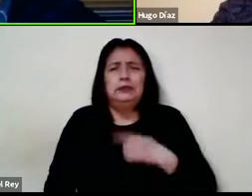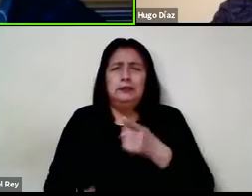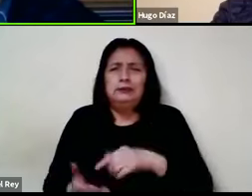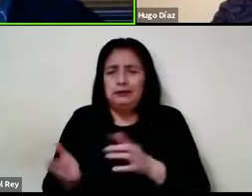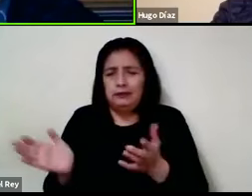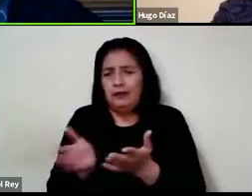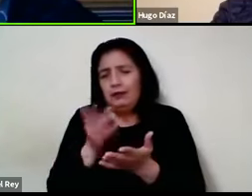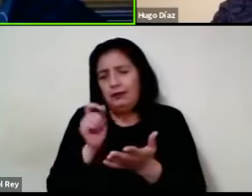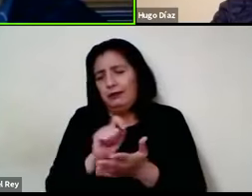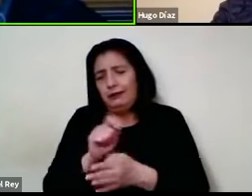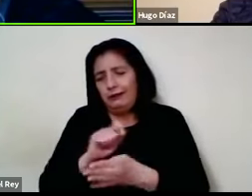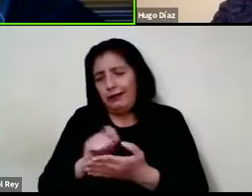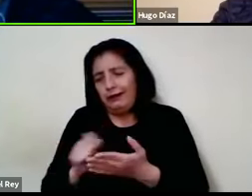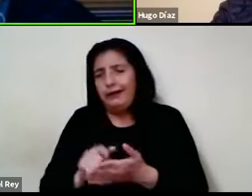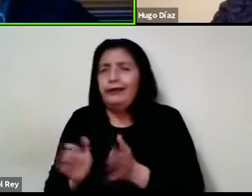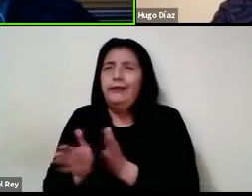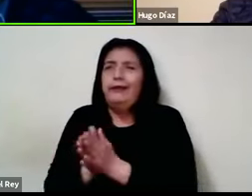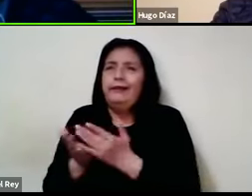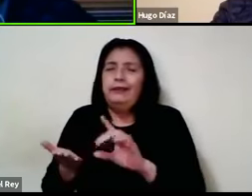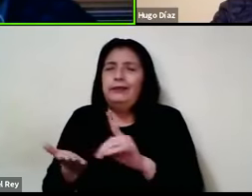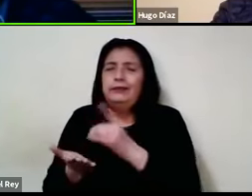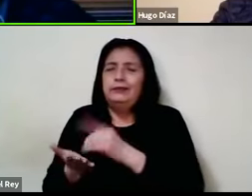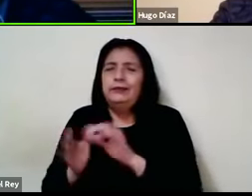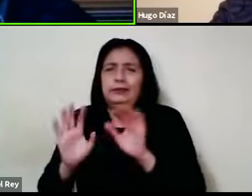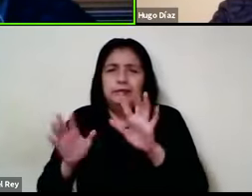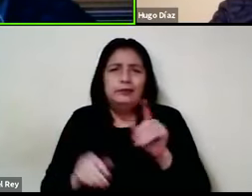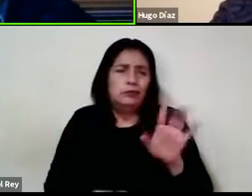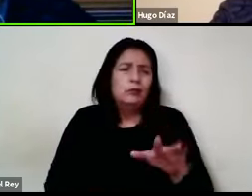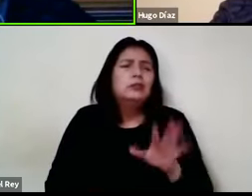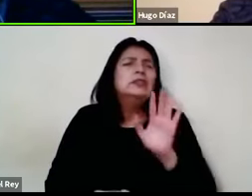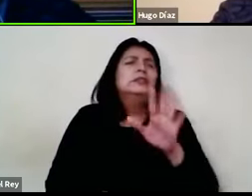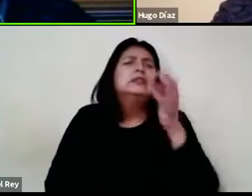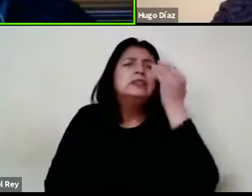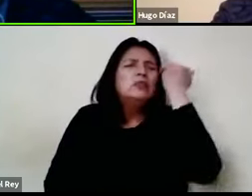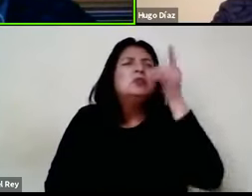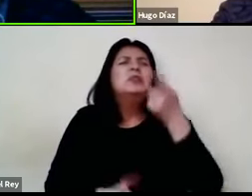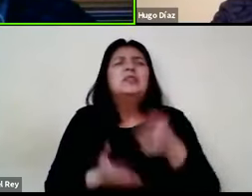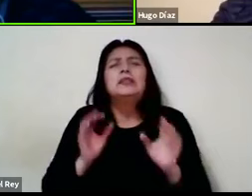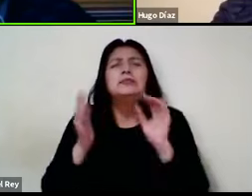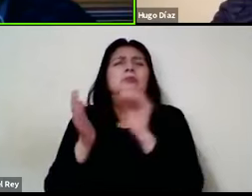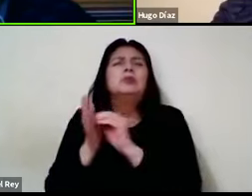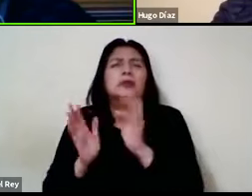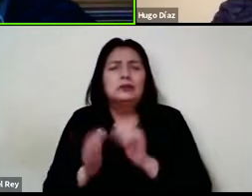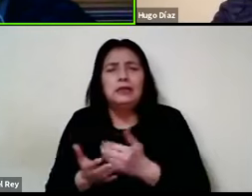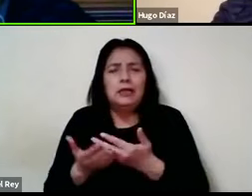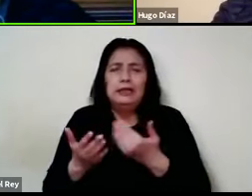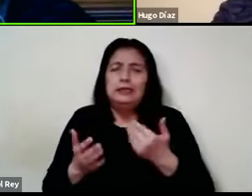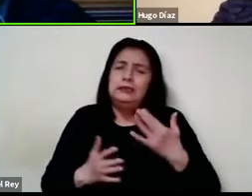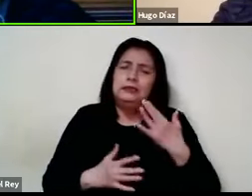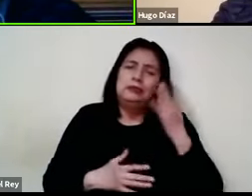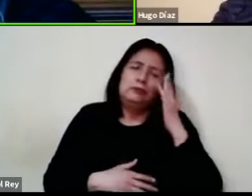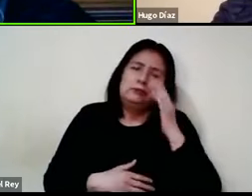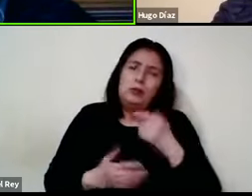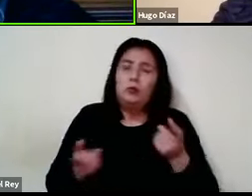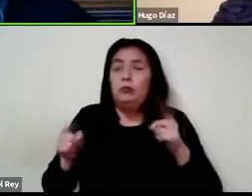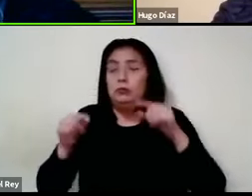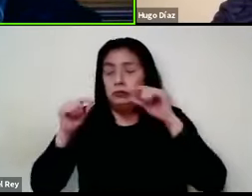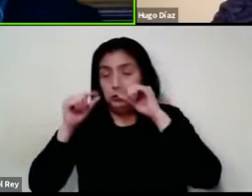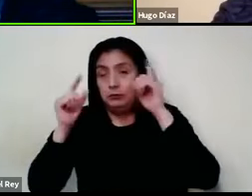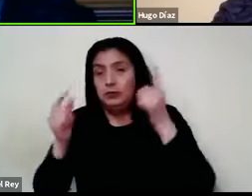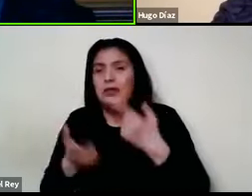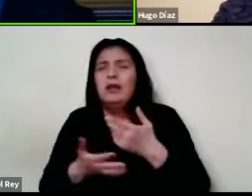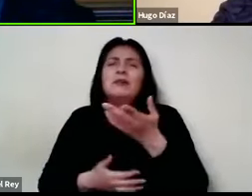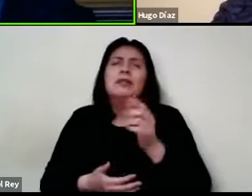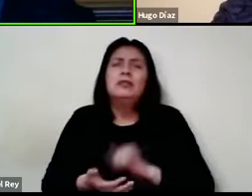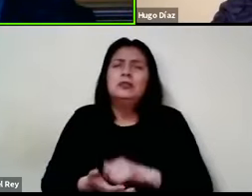tareas, escribe 10 cosas en el diccionario, mejor ahí escribe 5 ideas. ¿Qué se te ocurre antes de descansar o cuando te levantas? A ver,